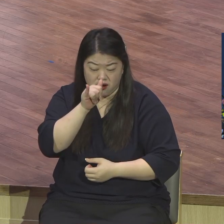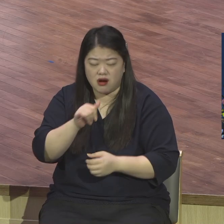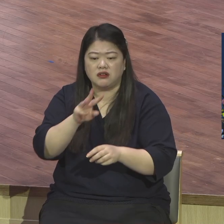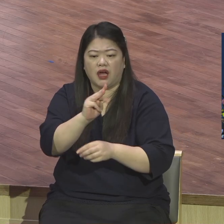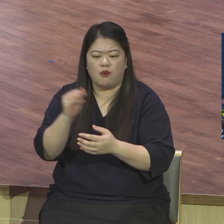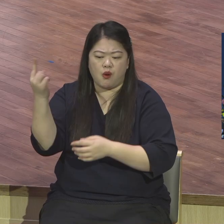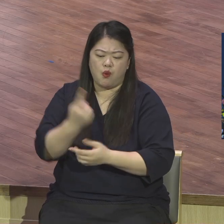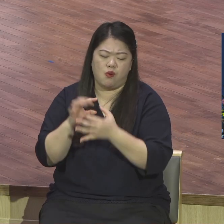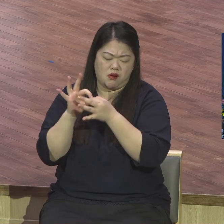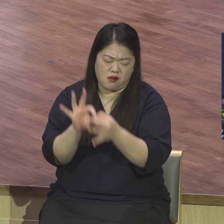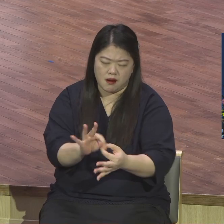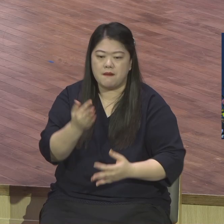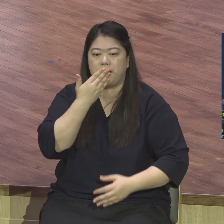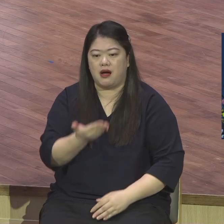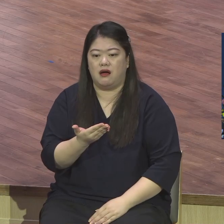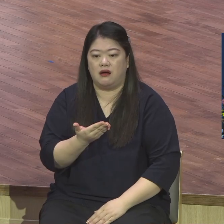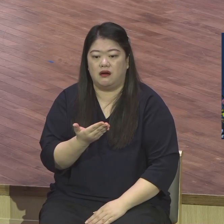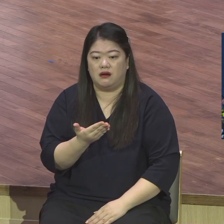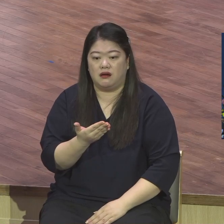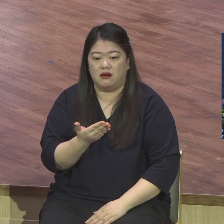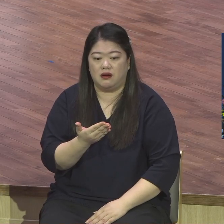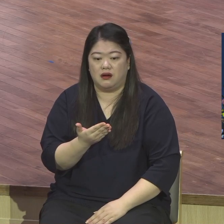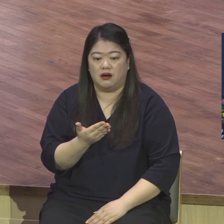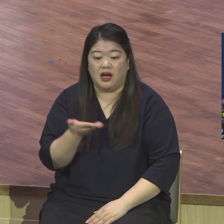이 한국 최고 기도